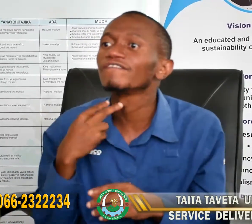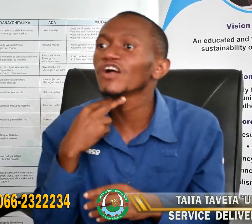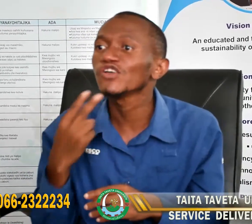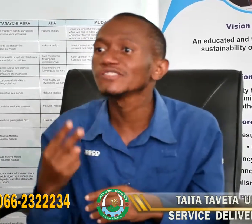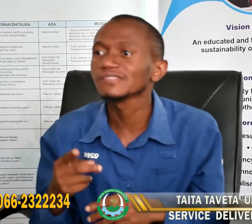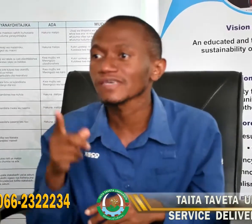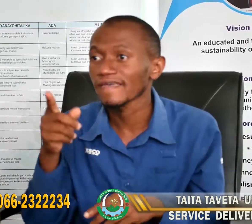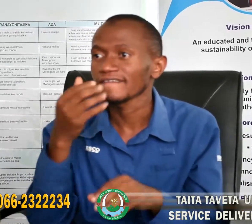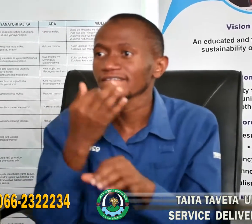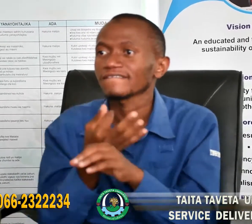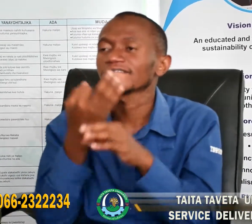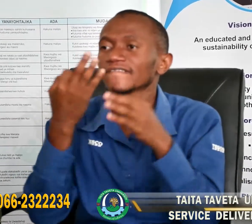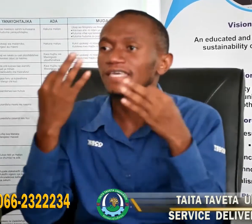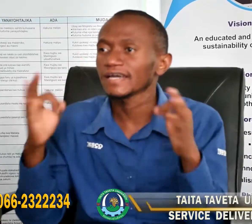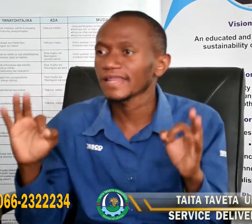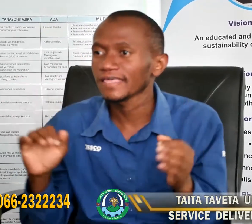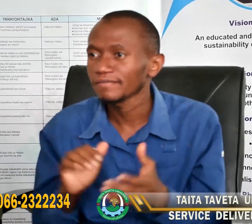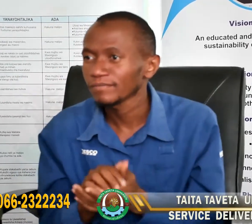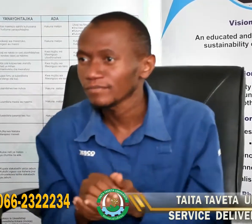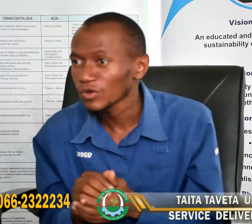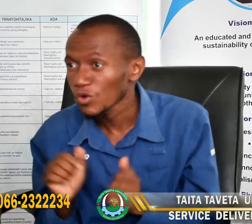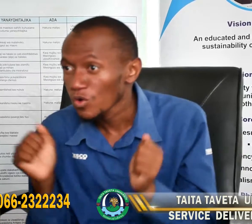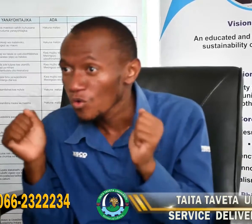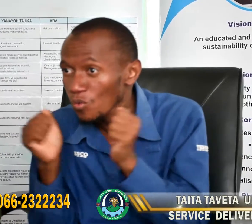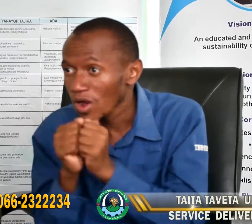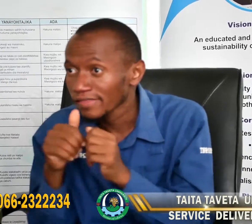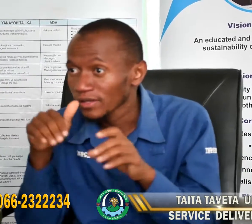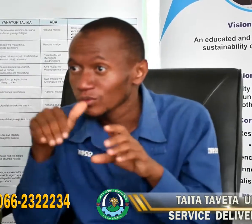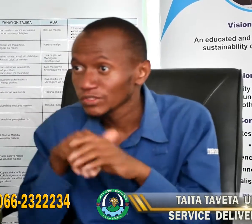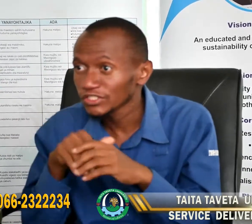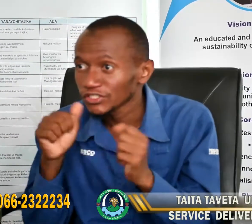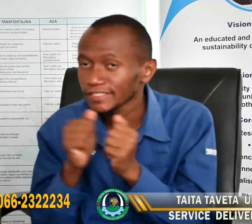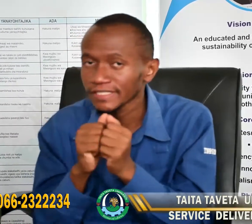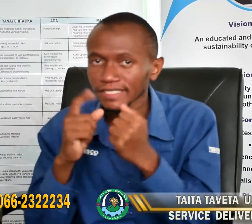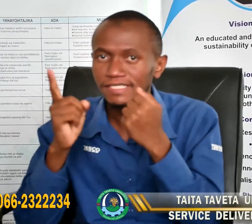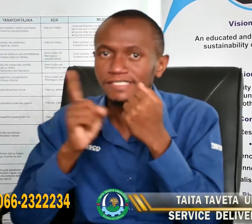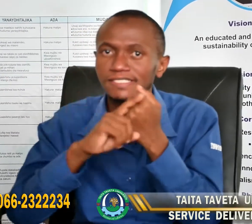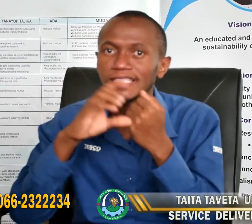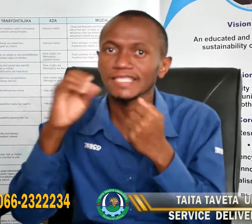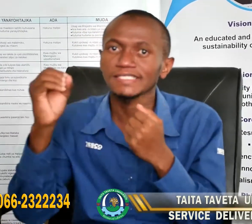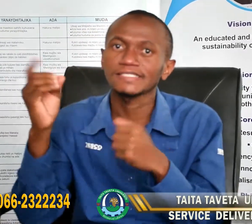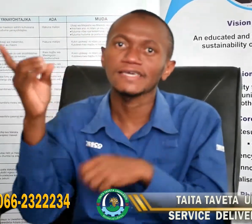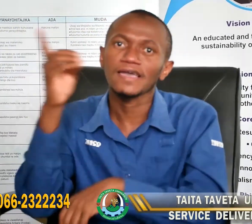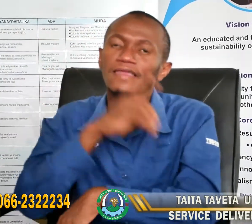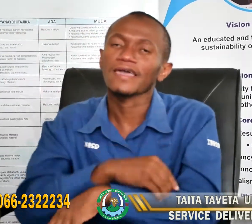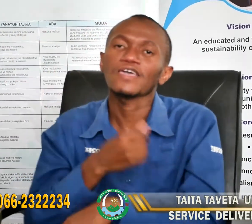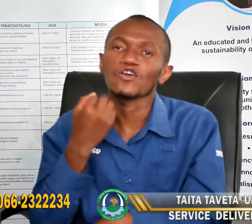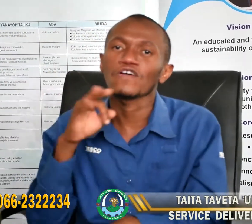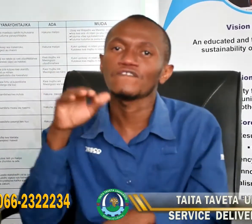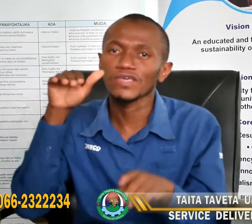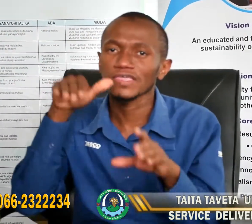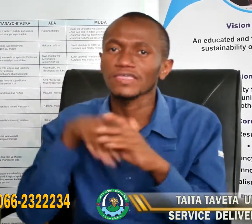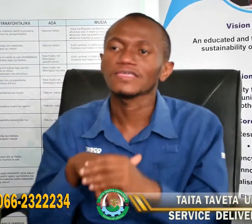ya IAC iliyosainiwa. Ada bila malipo.